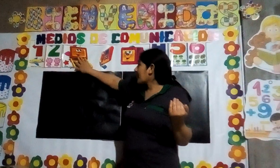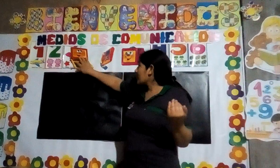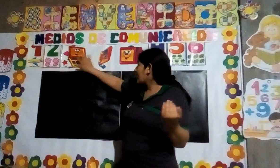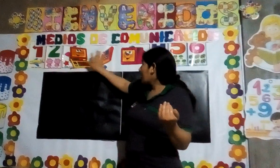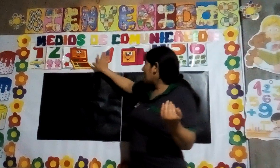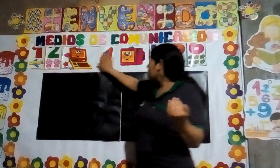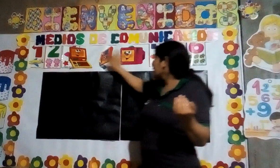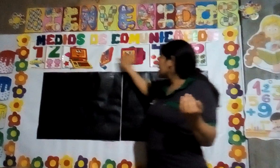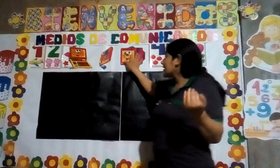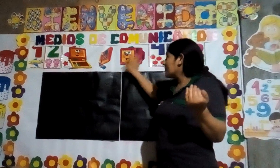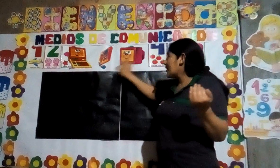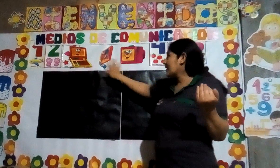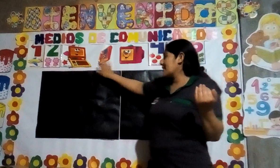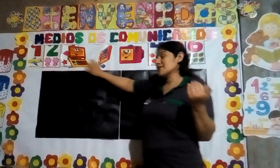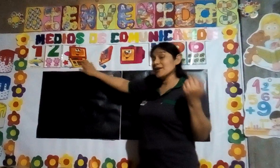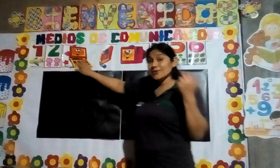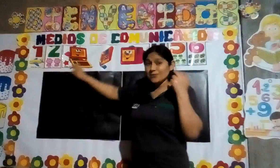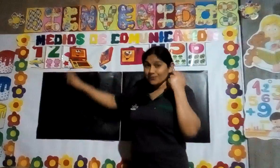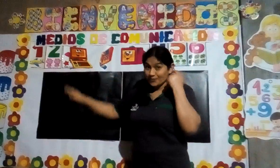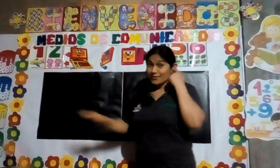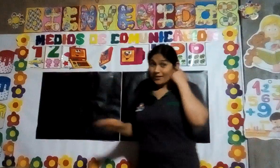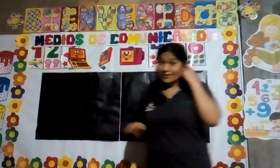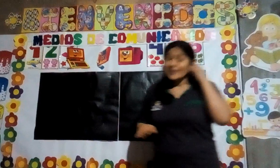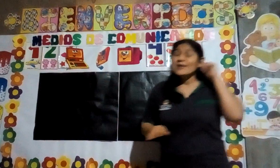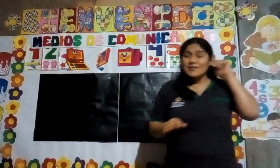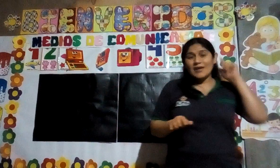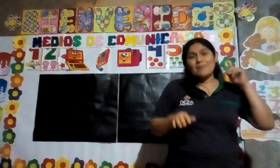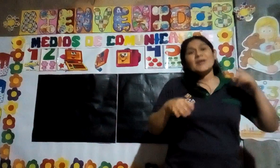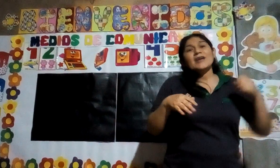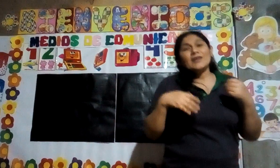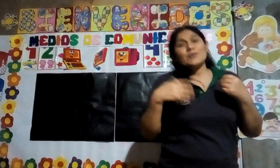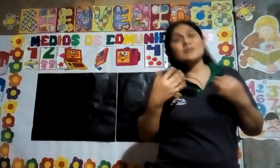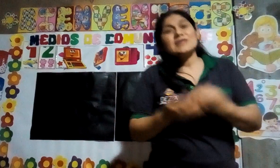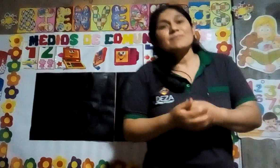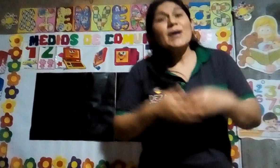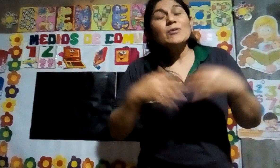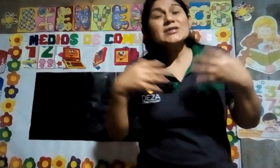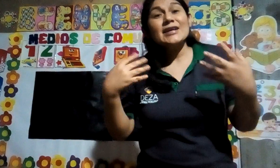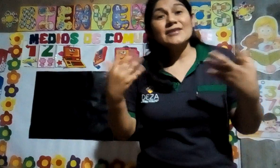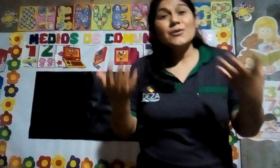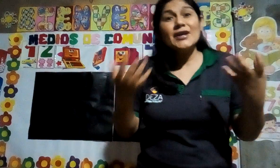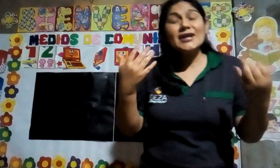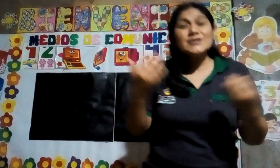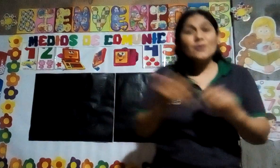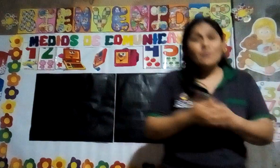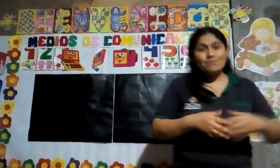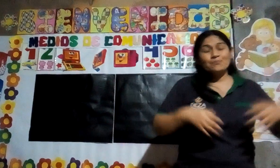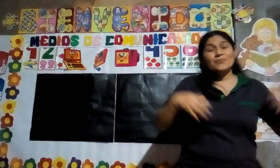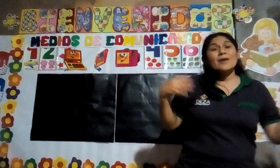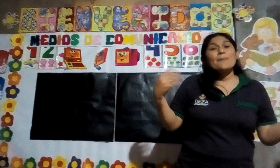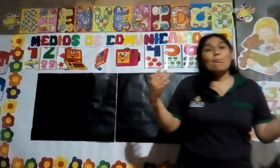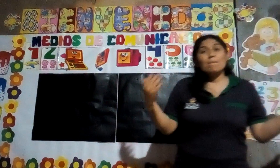hay algunas imágenes, ¿cierto? ¿Verdad? Ya. Entonces, vamos a cantar una canción